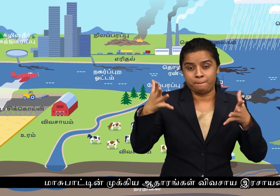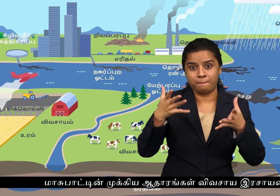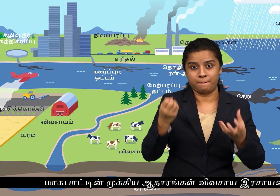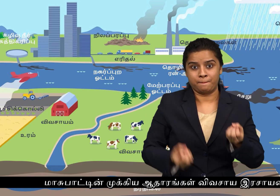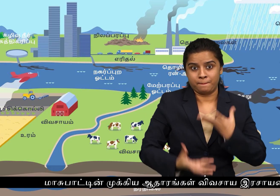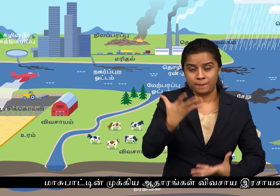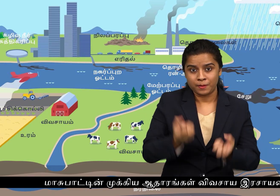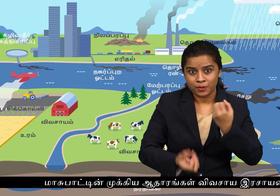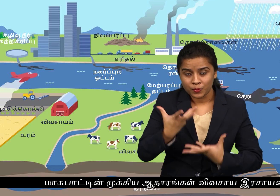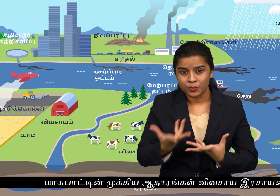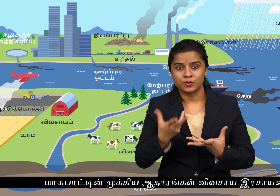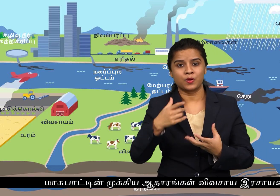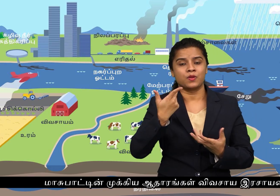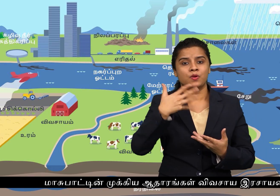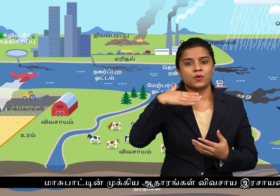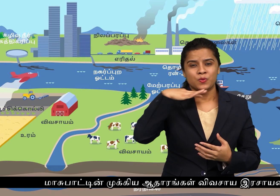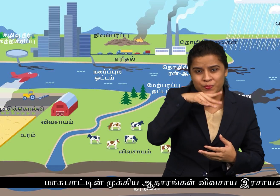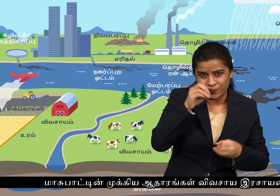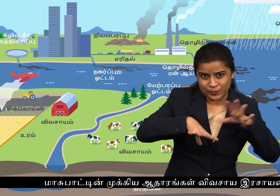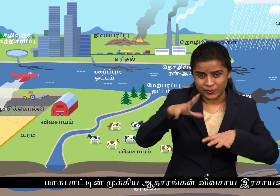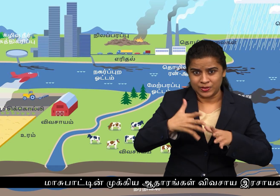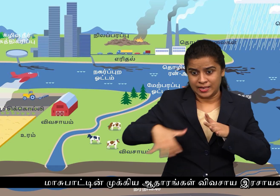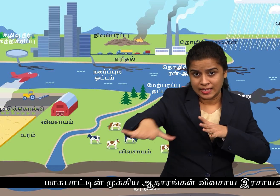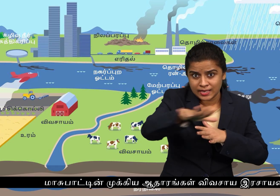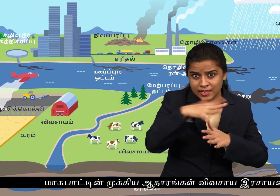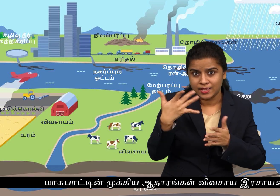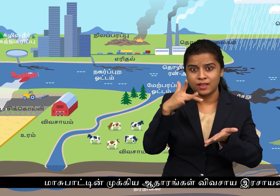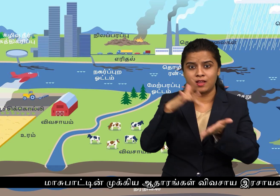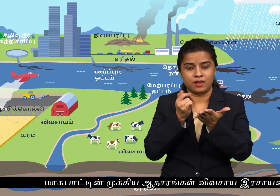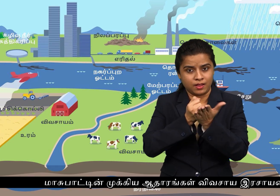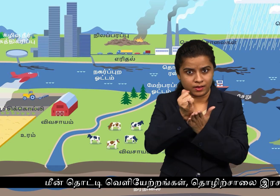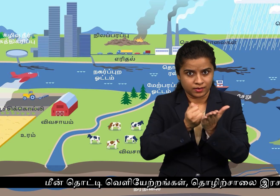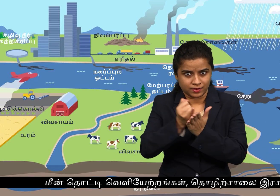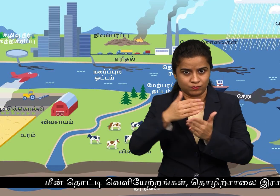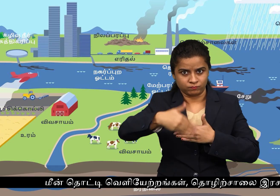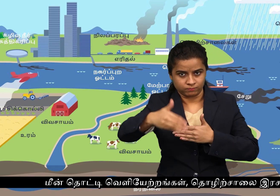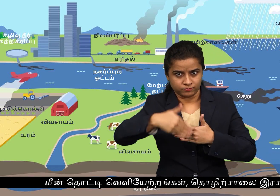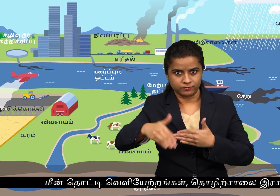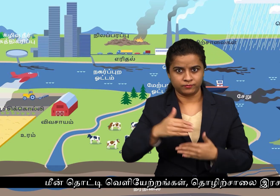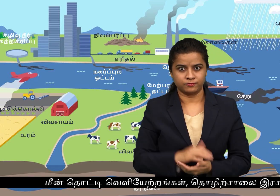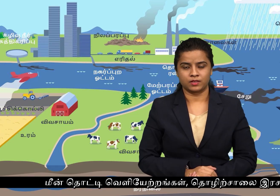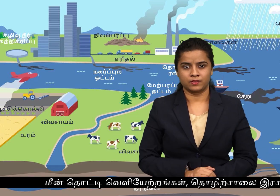மாசுபாட்டின் முக்கிய ஆதாரங்கள் விவசாய ரசாயனங்கள், உரங்கள், மீன் தொட்டி,